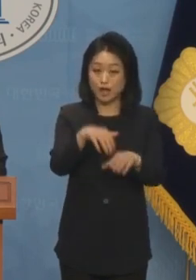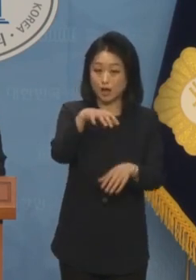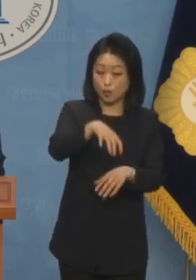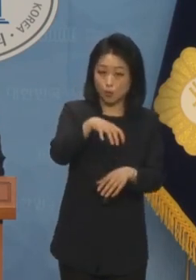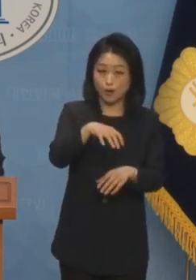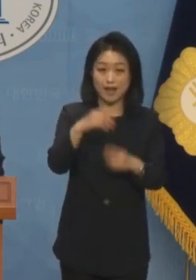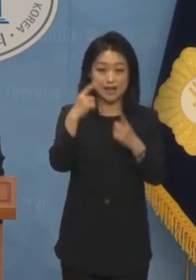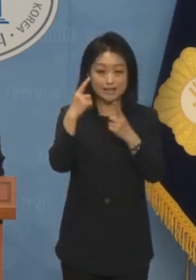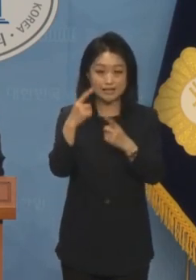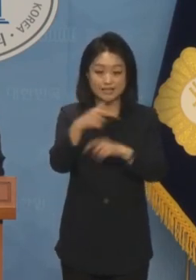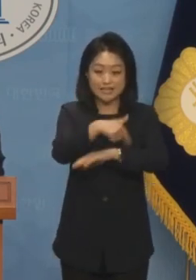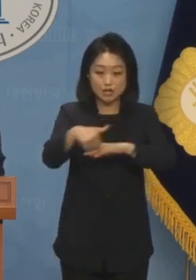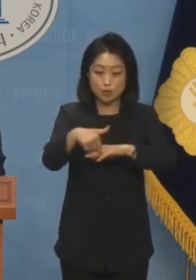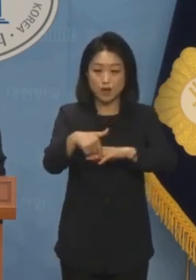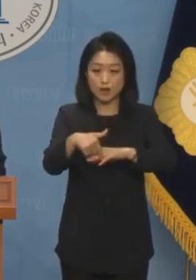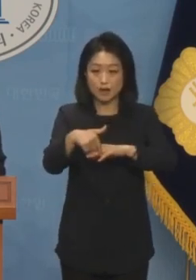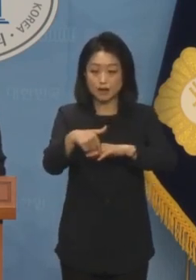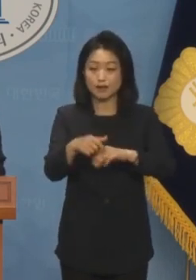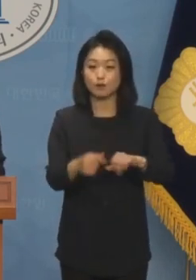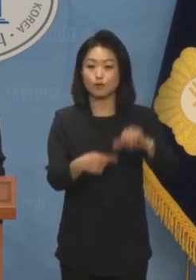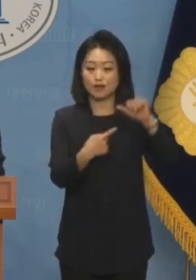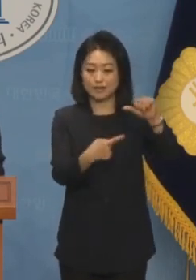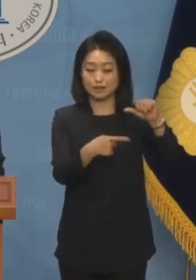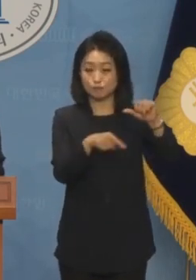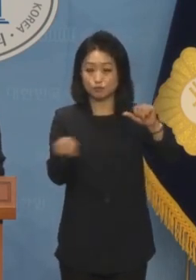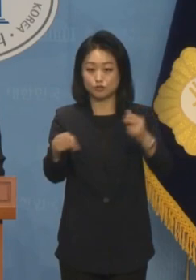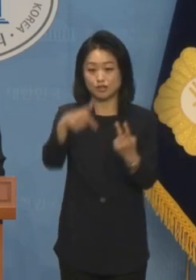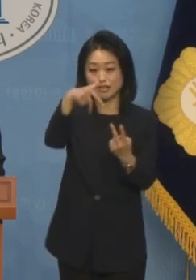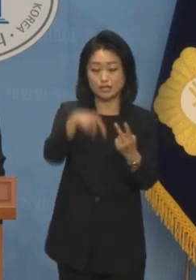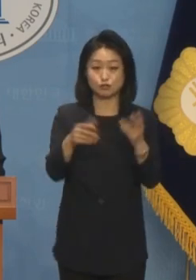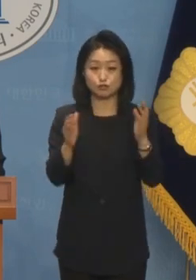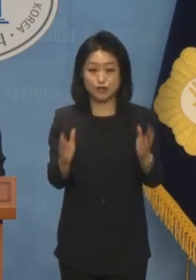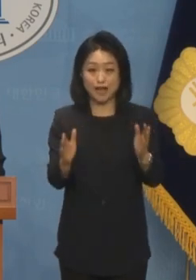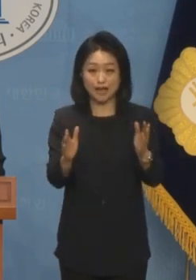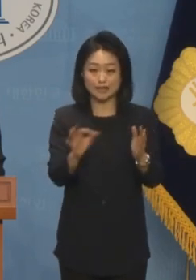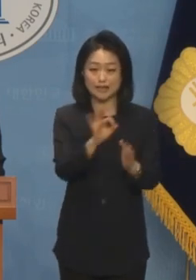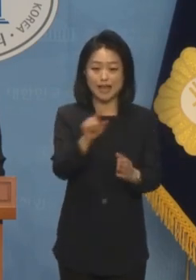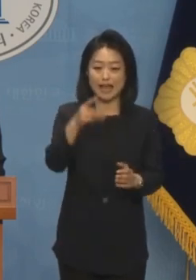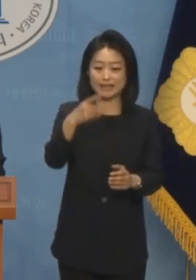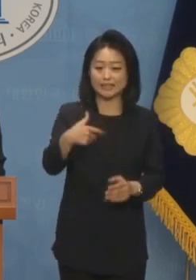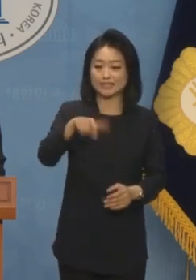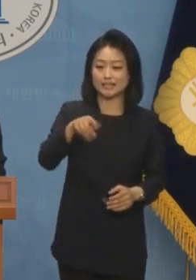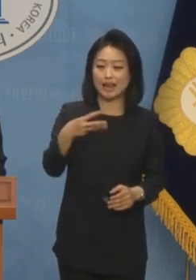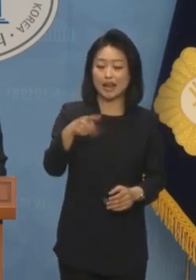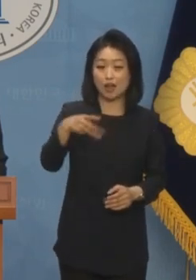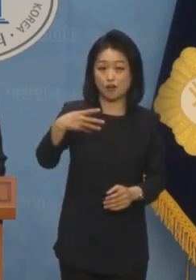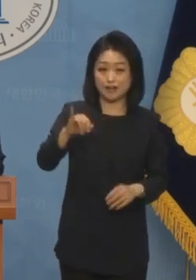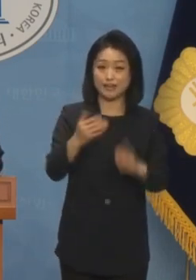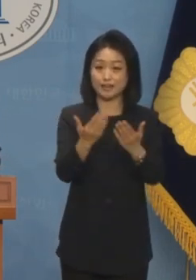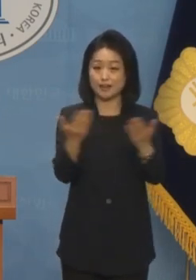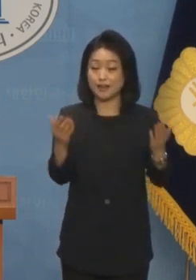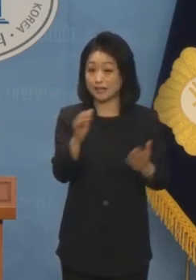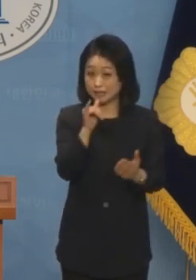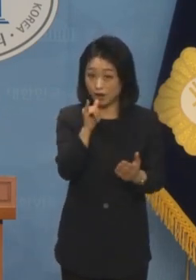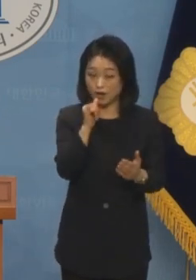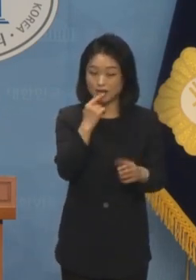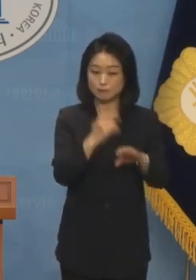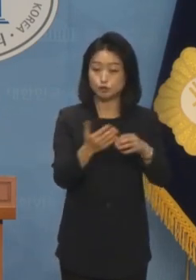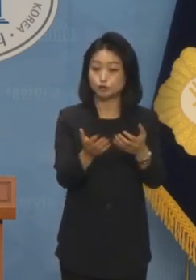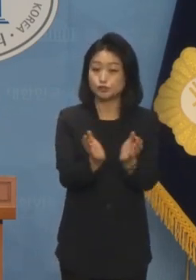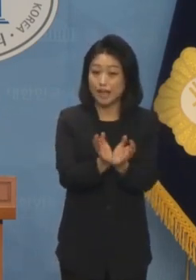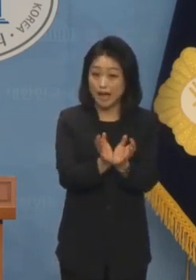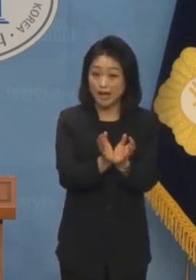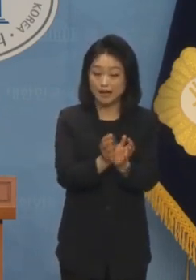기획전이 목요일 5월 1일부터 약 2주간 의원회관 1층 아트 갤러리에서 열립니다. 이번 전시회는